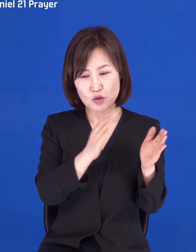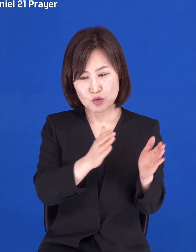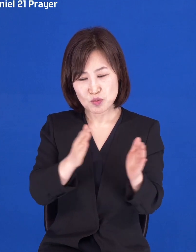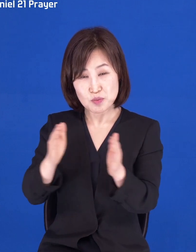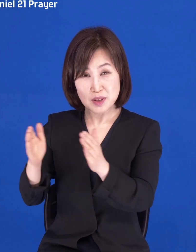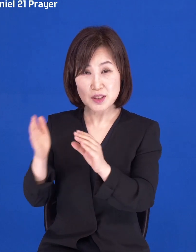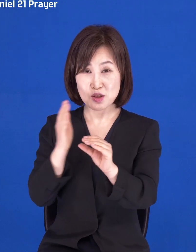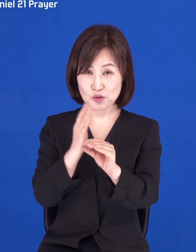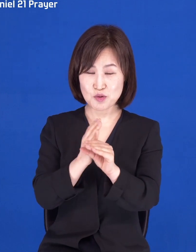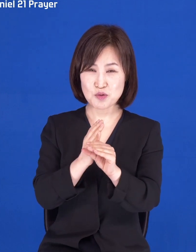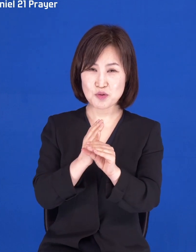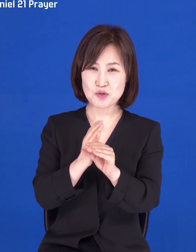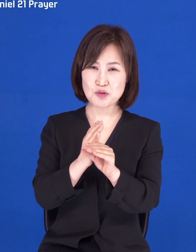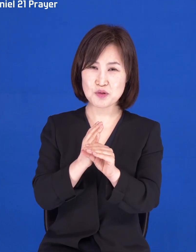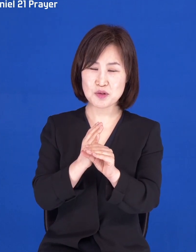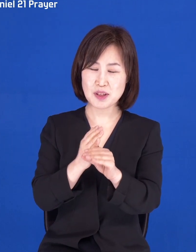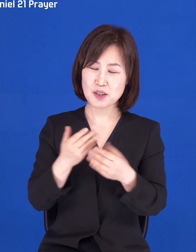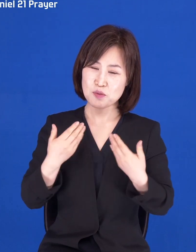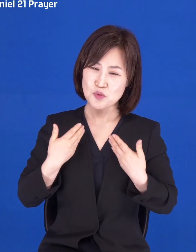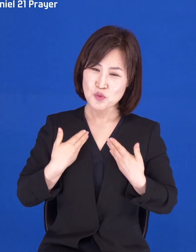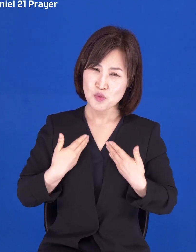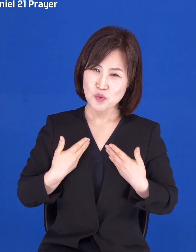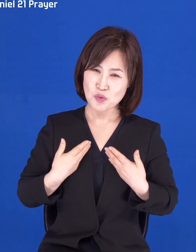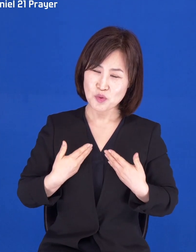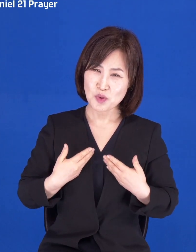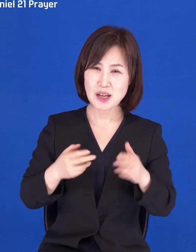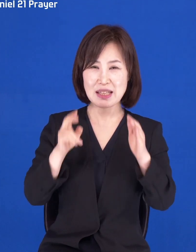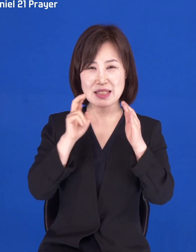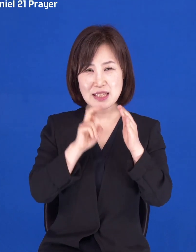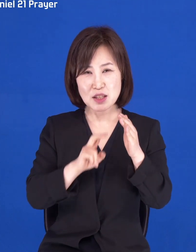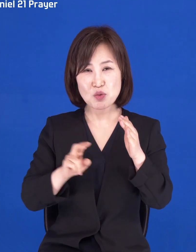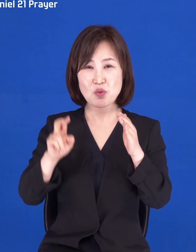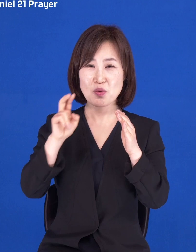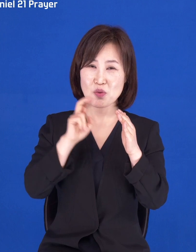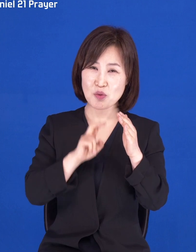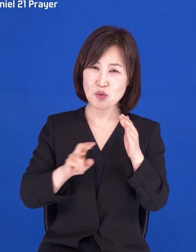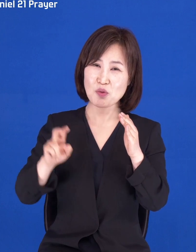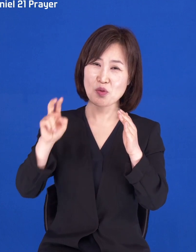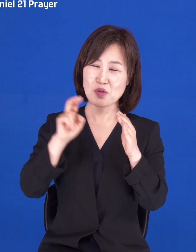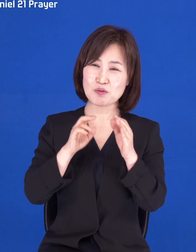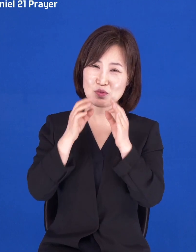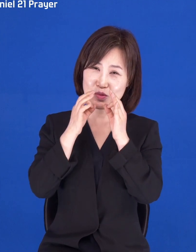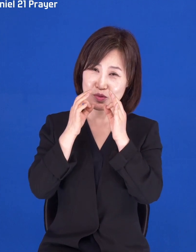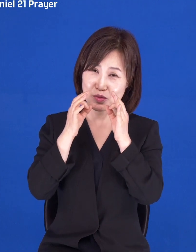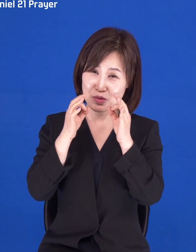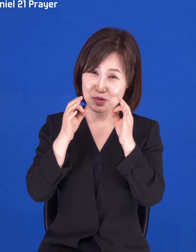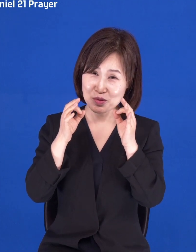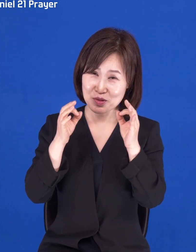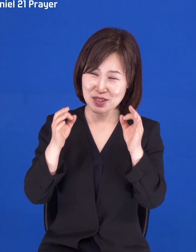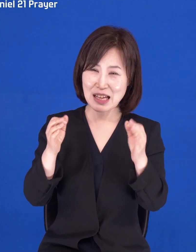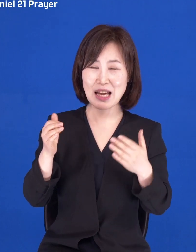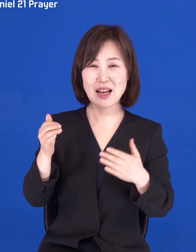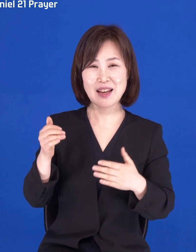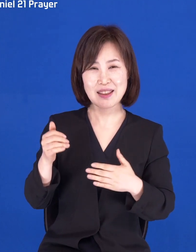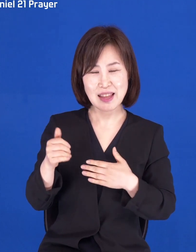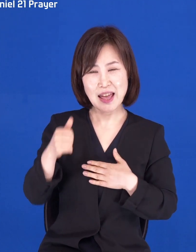때면은 조용조용 찬송가도 부르셨습니다. 내